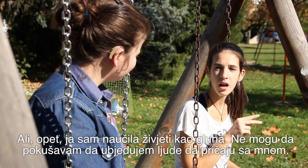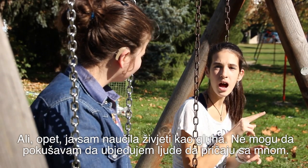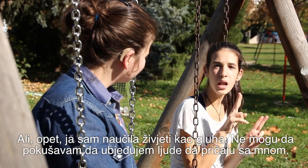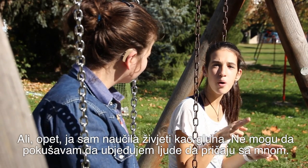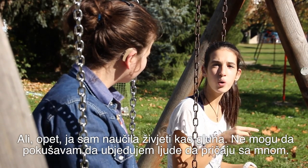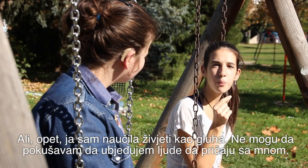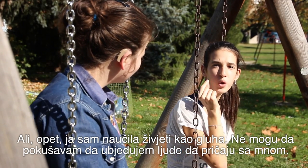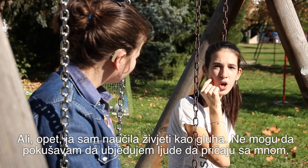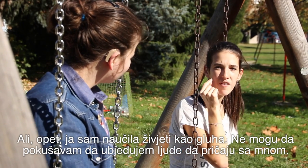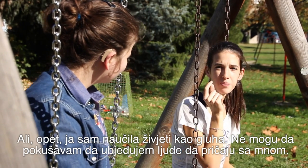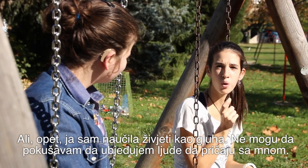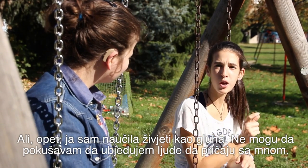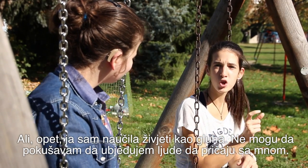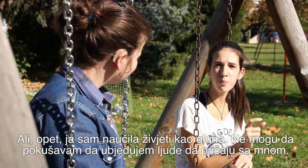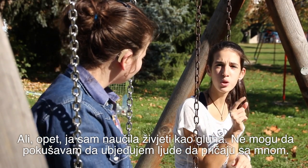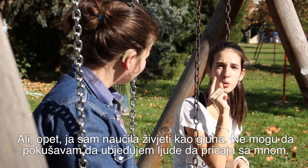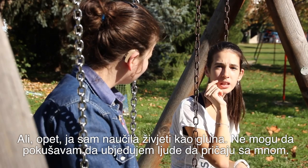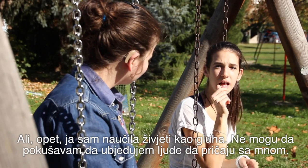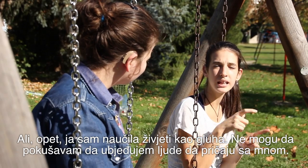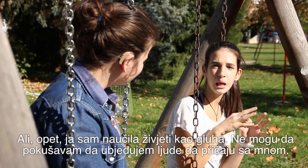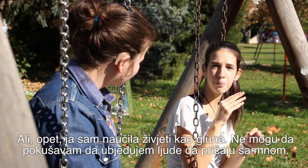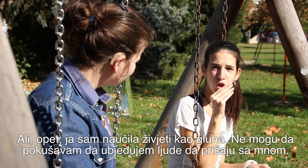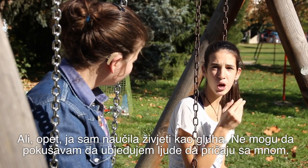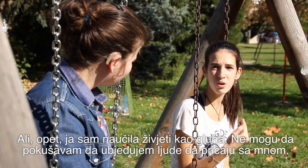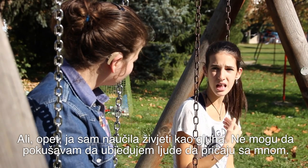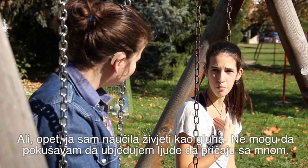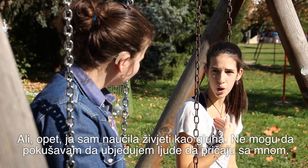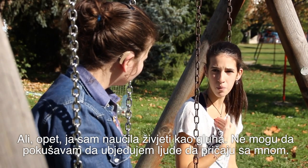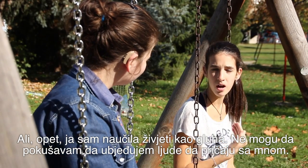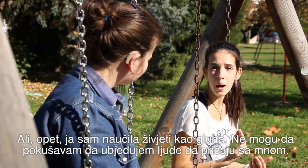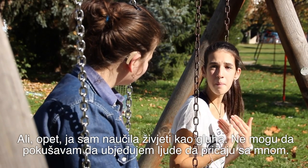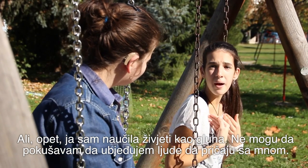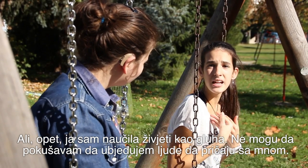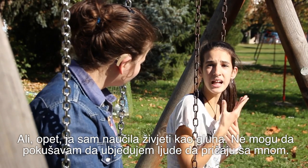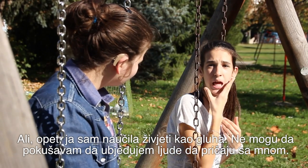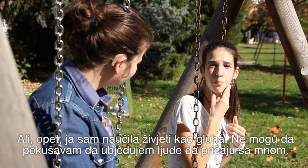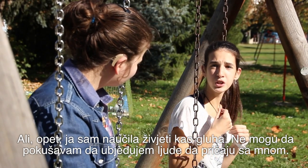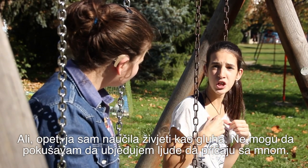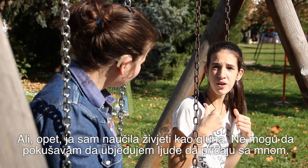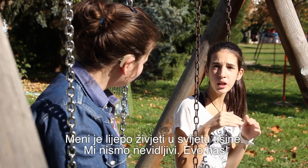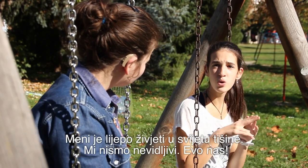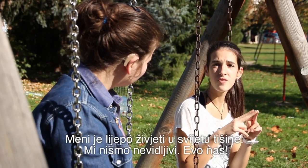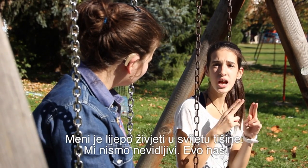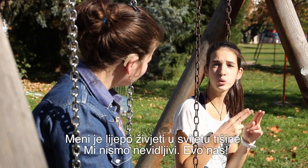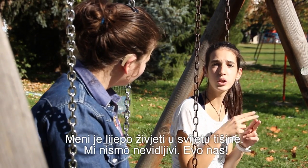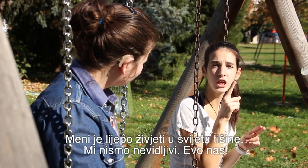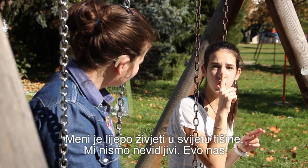grupa. Nema kuta pokušavam da objećujem ljudi, da pričujem sa mnom. Meni je